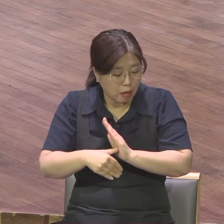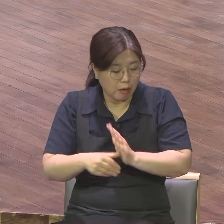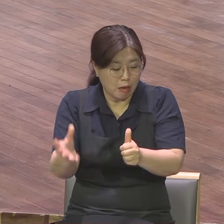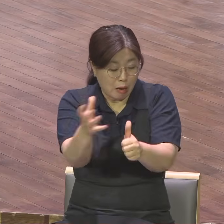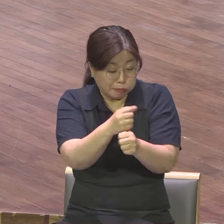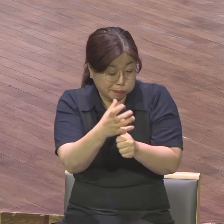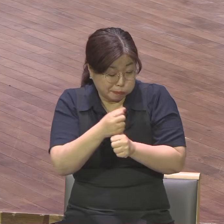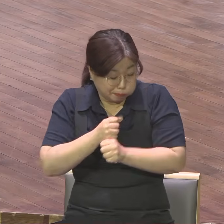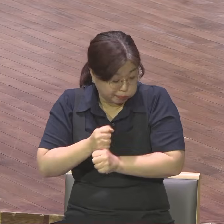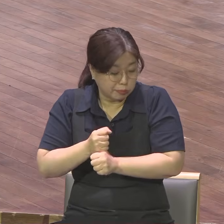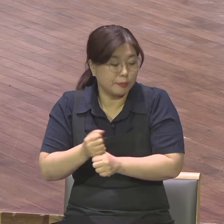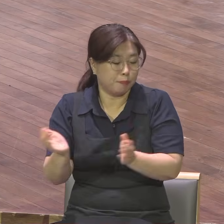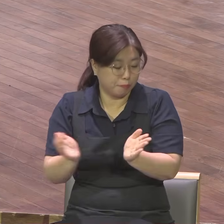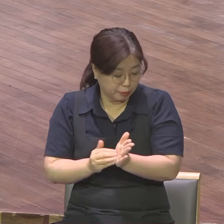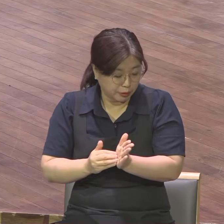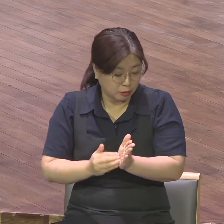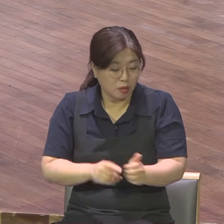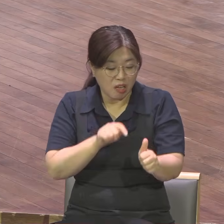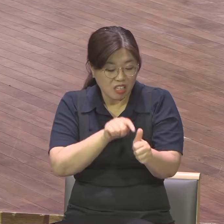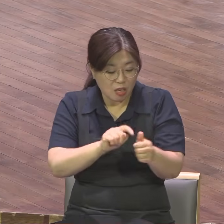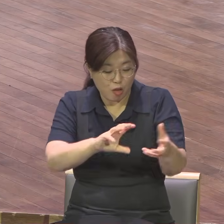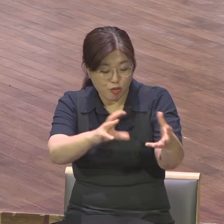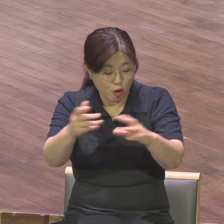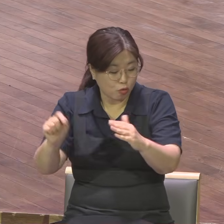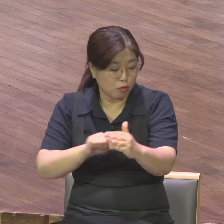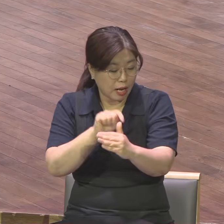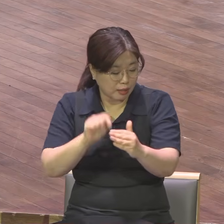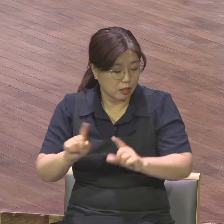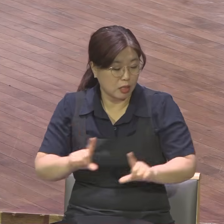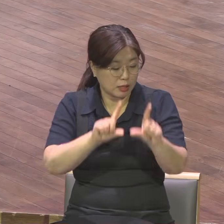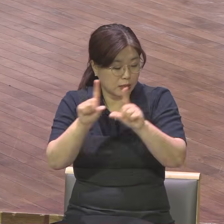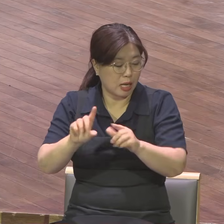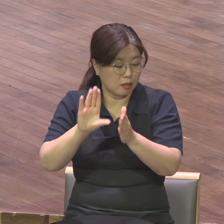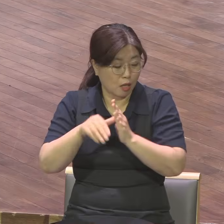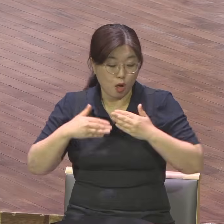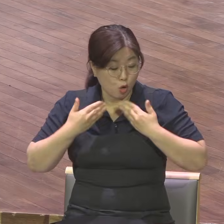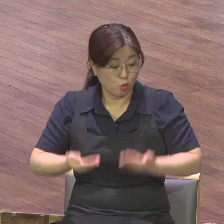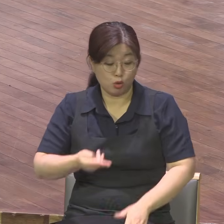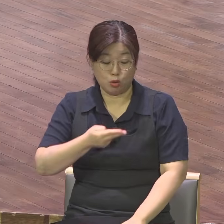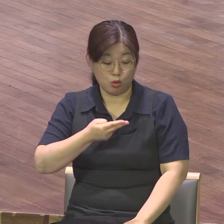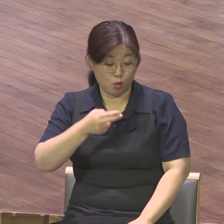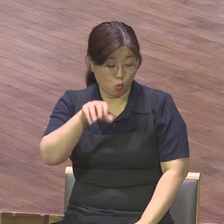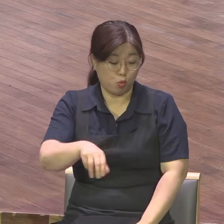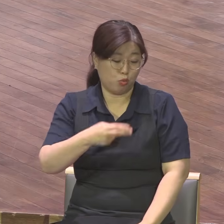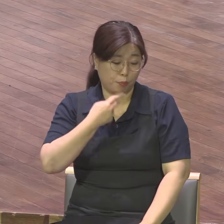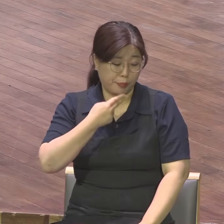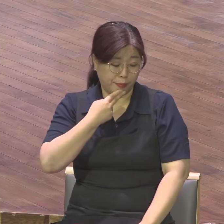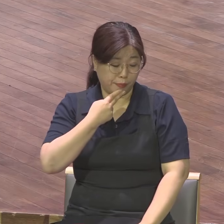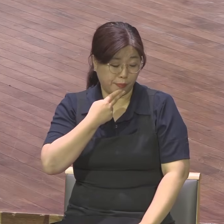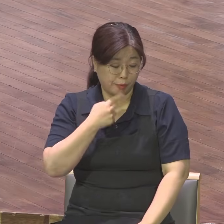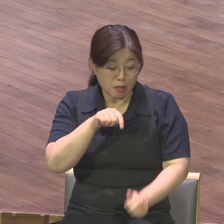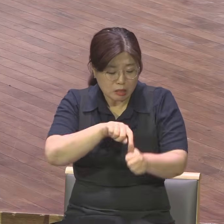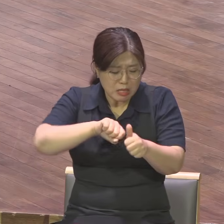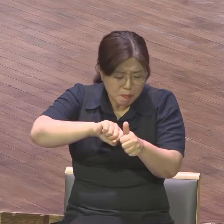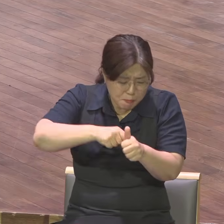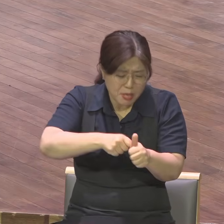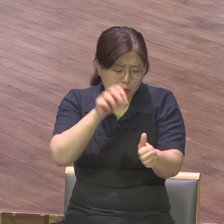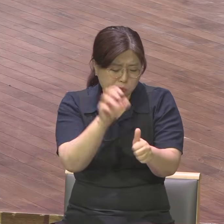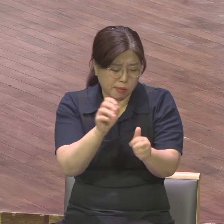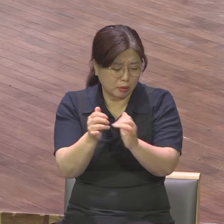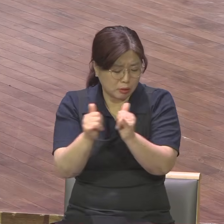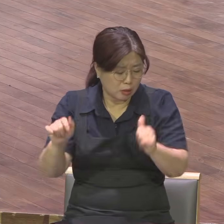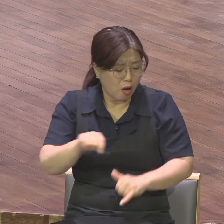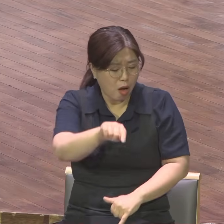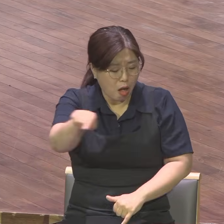가운데 사로잡혀 갔도다. 그가 열국 가운데서 거주하면서 쉴 곳을 얻지 못하며 그를 핍박하는